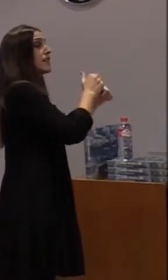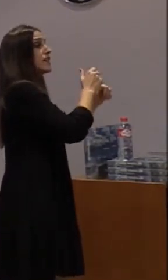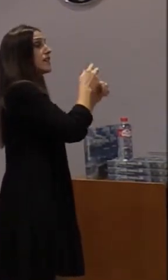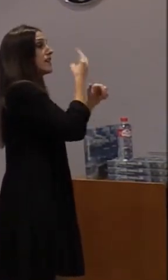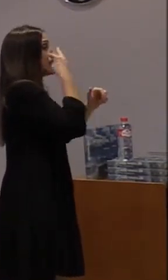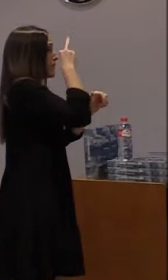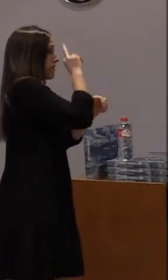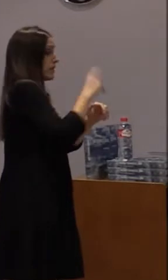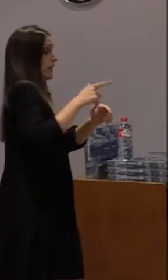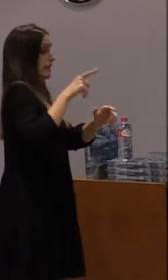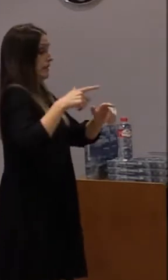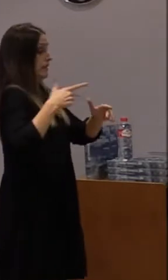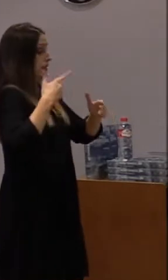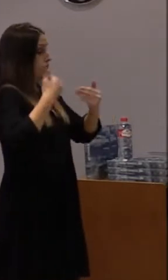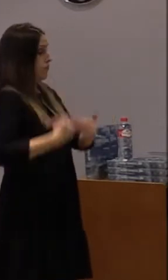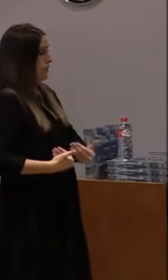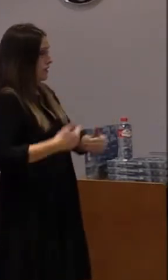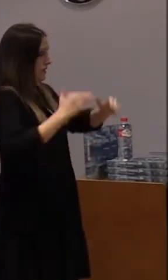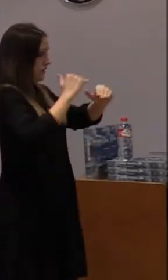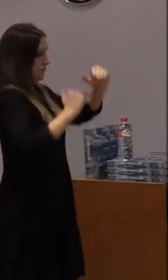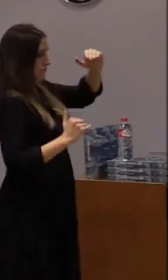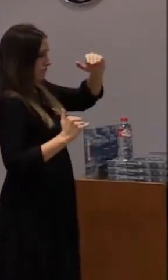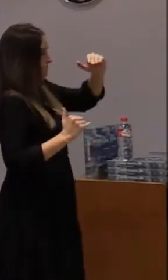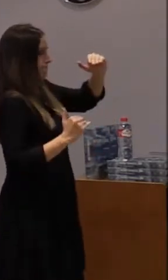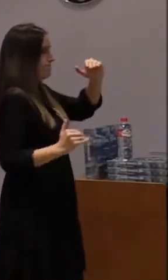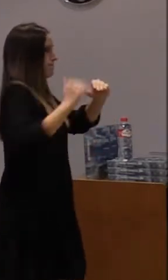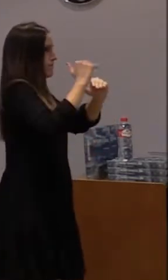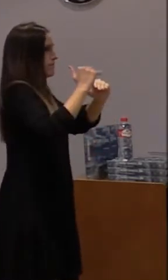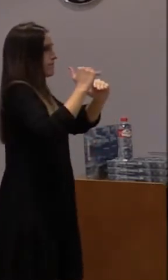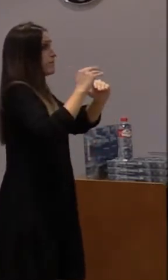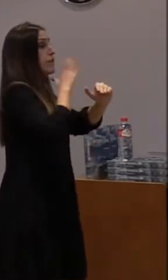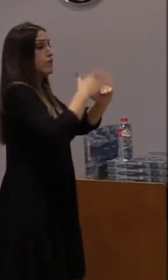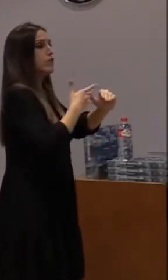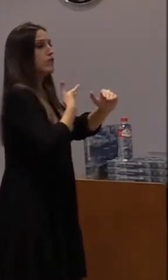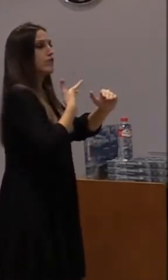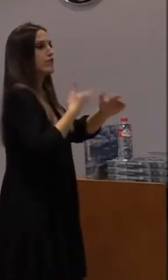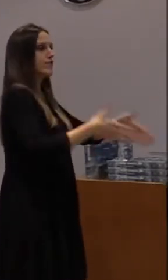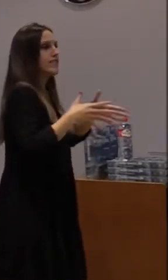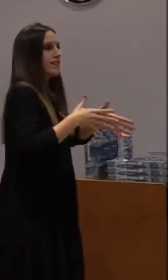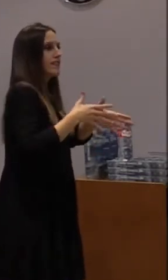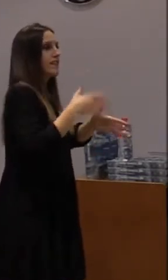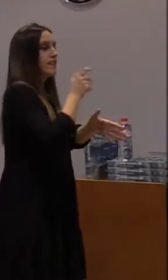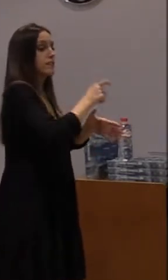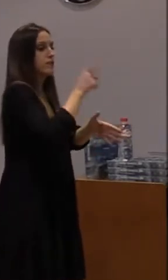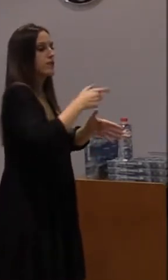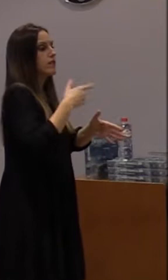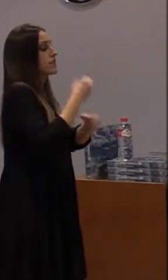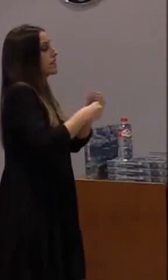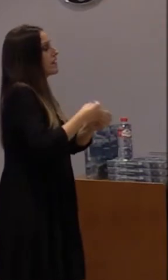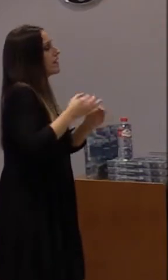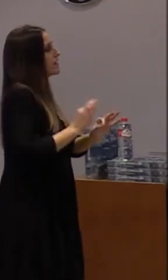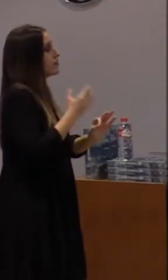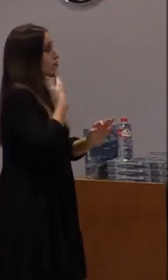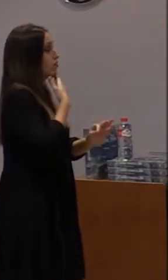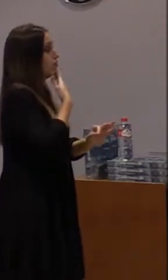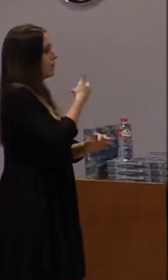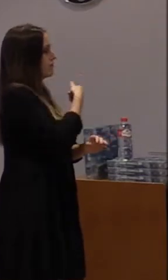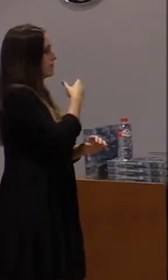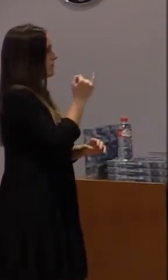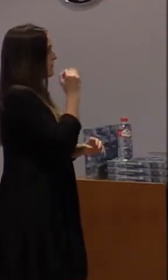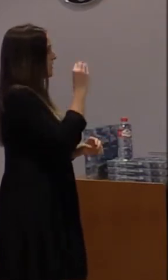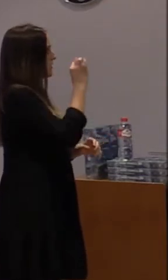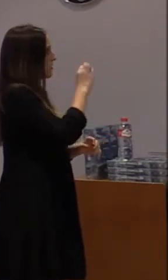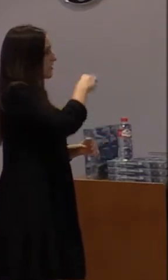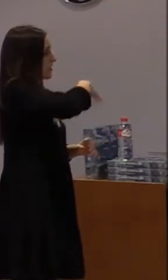de la tercera cultura y por eso nos encantan las personas que hacen precisamente eso, como José Miguel. Así que adelante, te